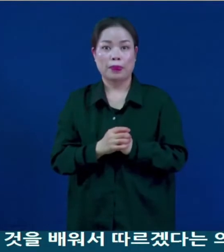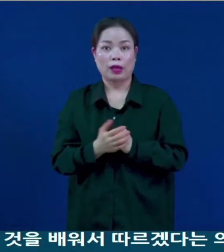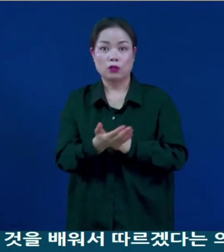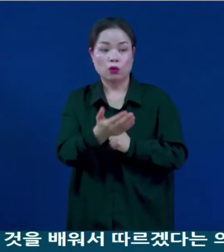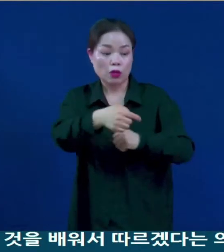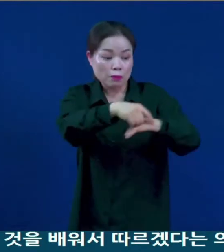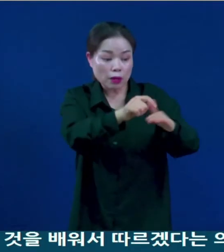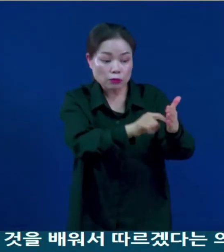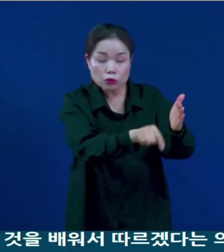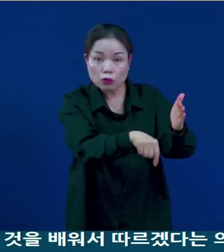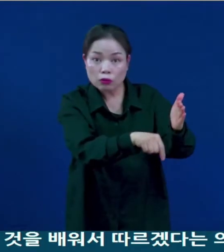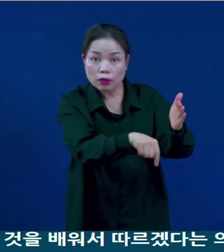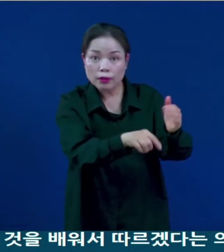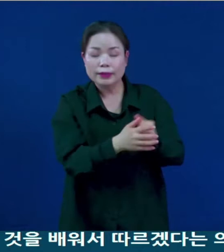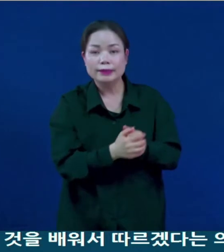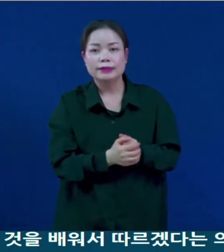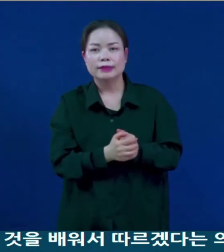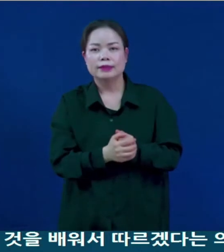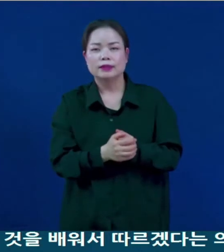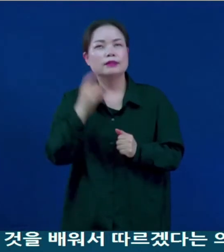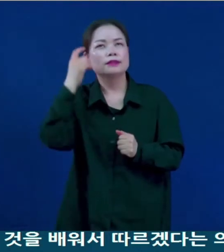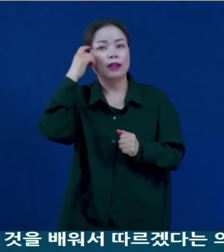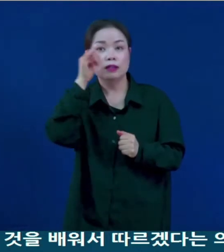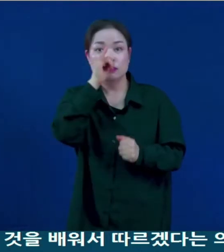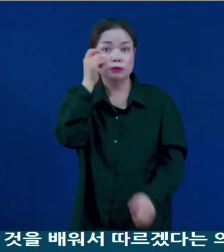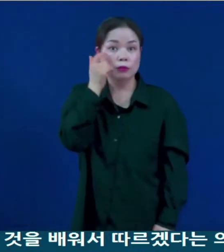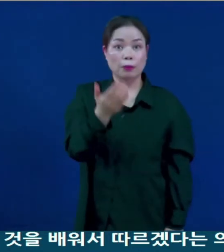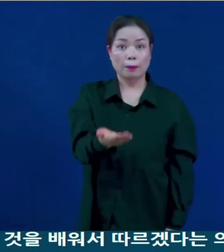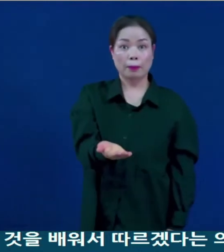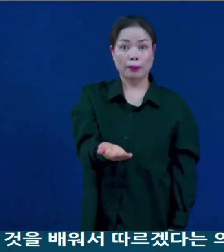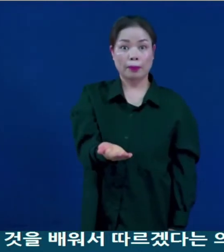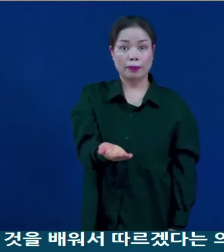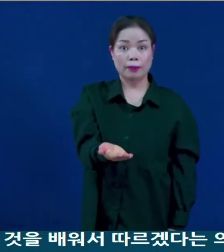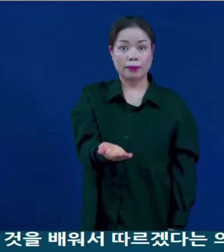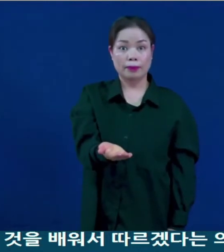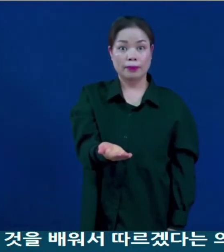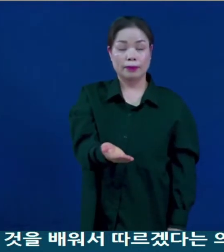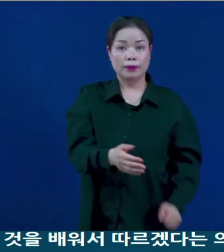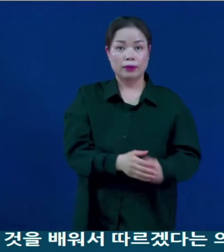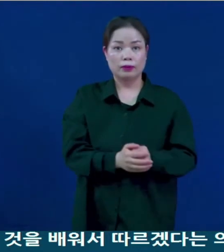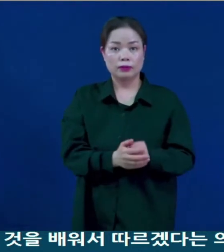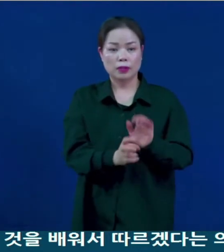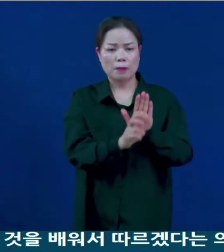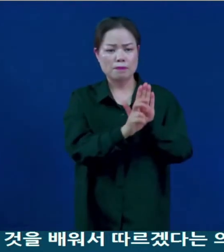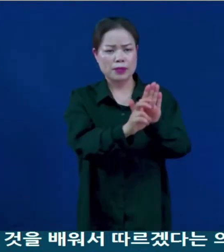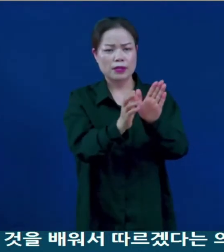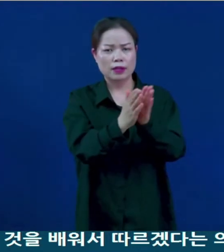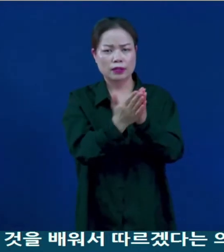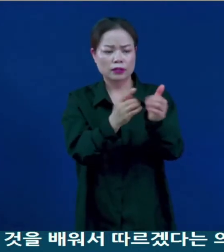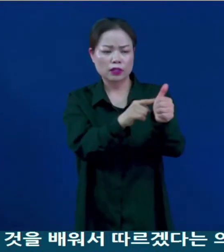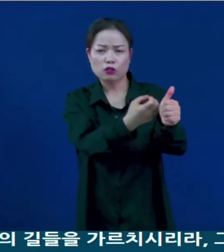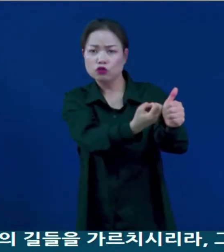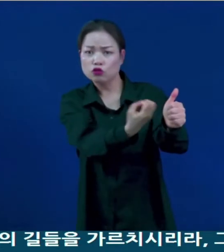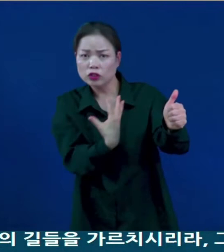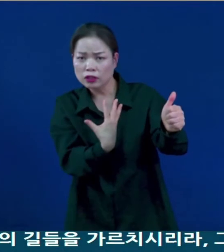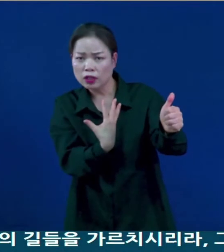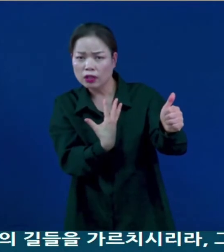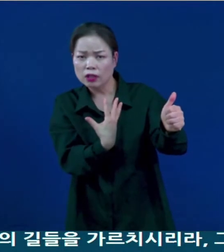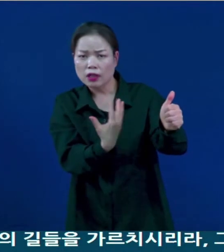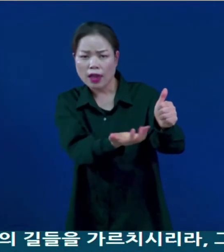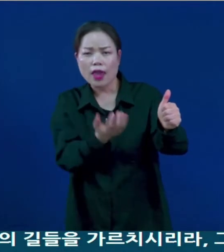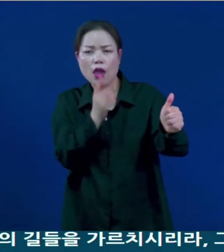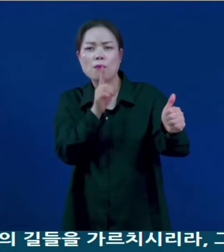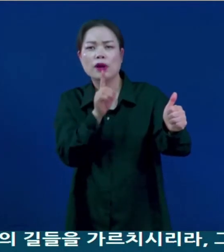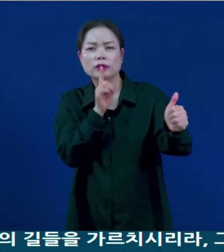여러분의 마음속에도 이 의지가 들어 있습니까? 미가 선지자를 통해 주신 여호와의 예언